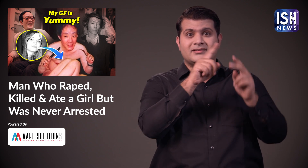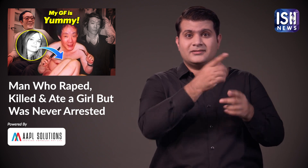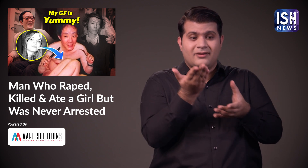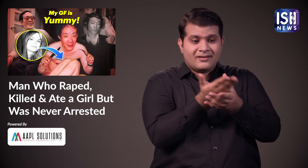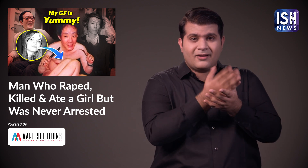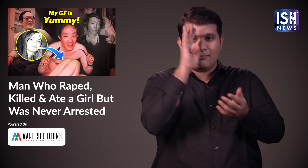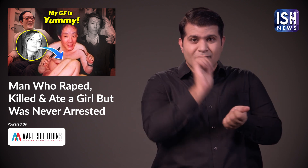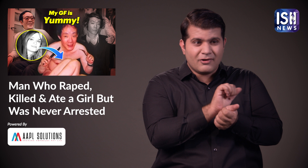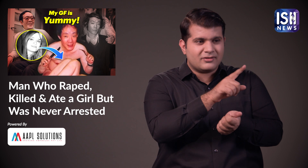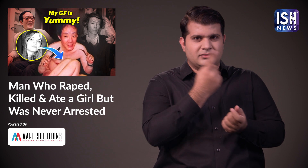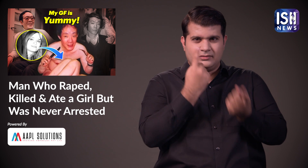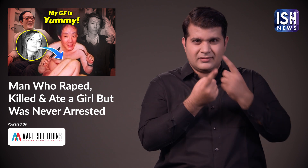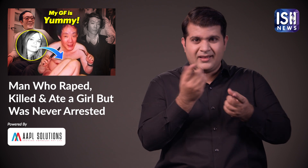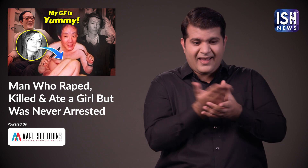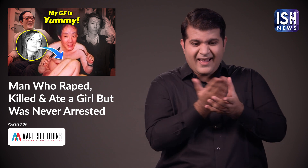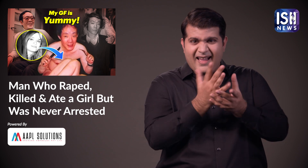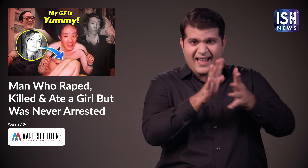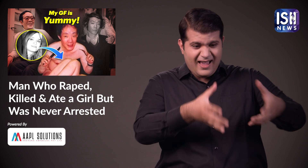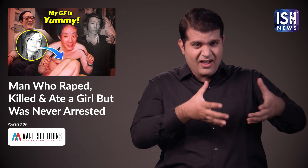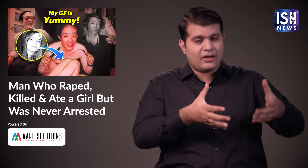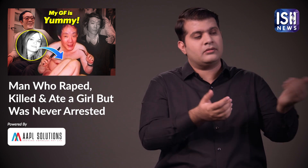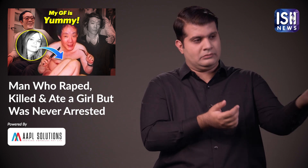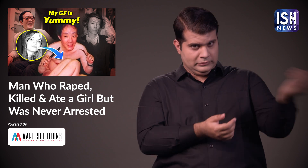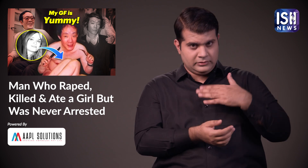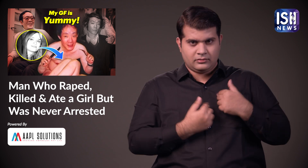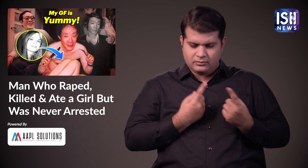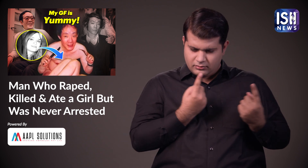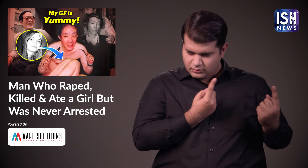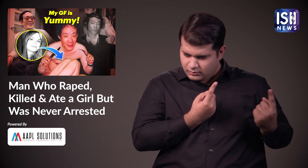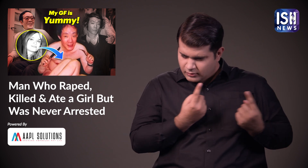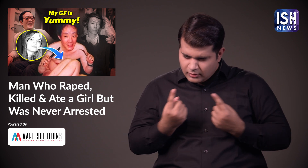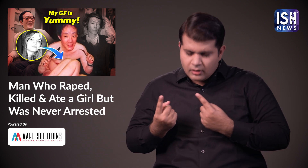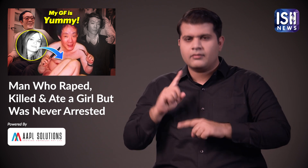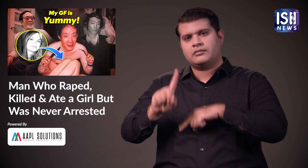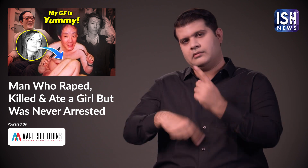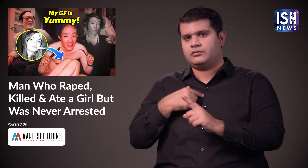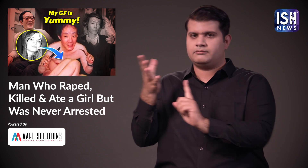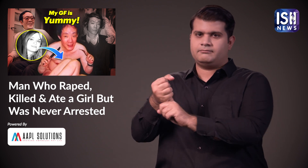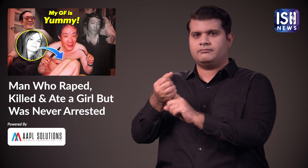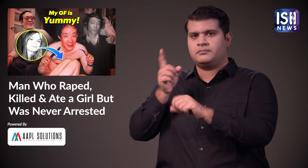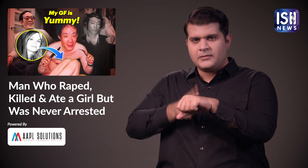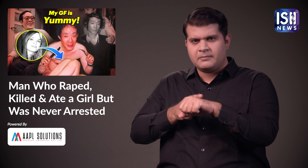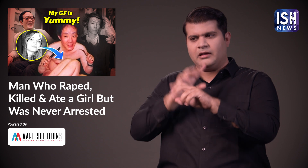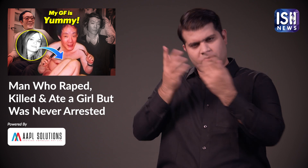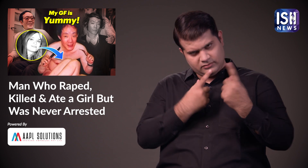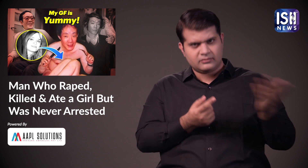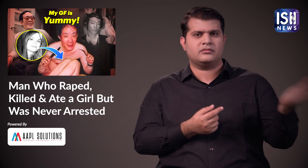सगावा का पुनः मूल्यांकन करने और आवश्यक सज़ा जारी करने के लिए पेरिस से मामले की फाइल मंगवाई।